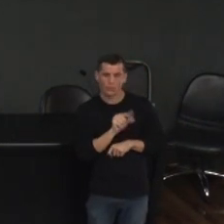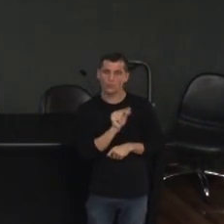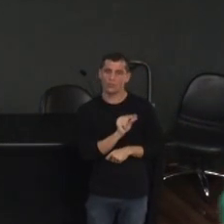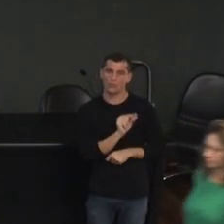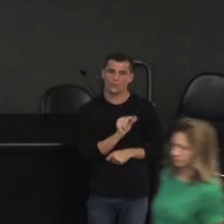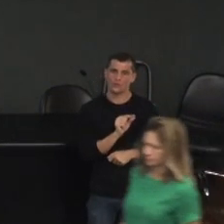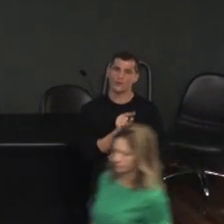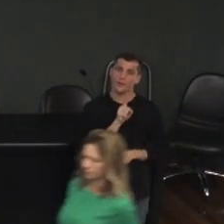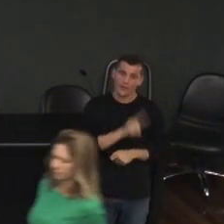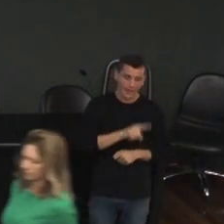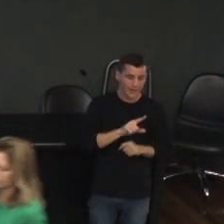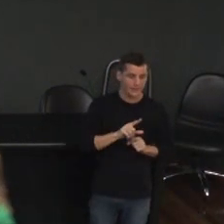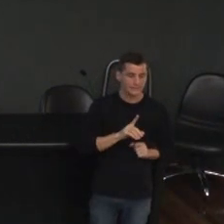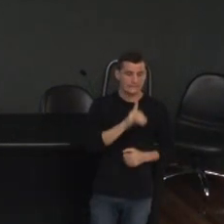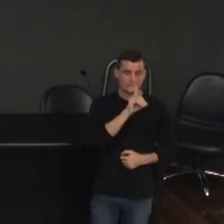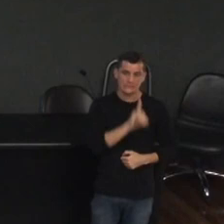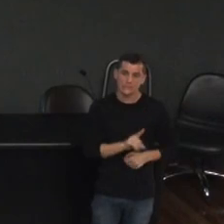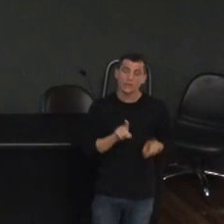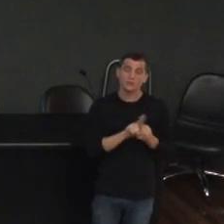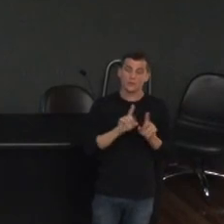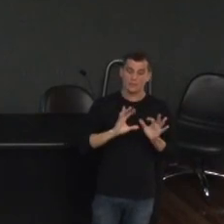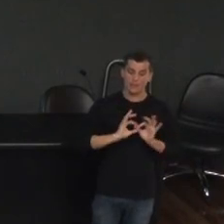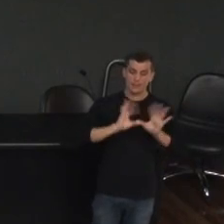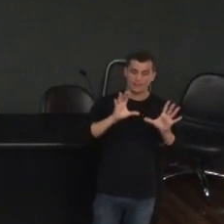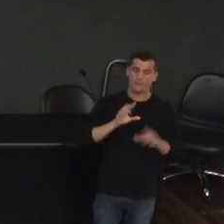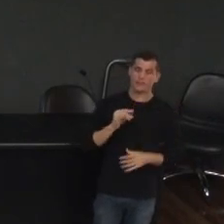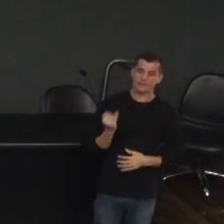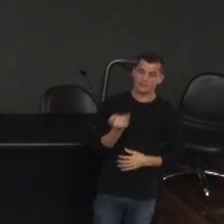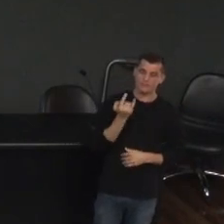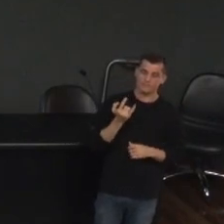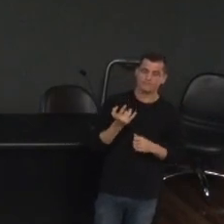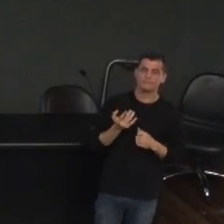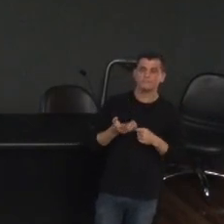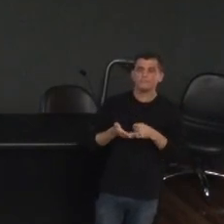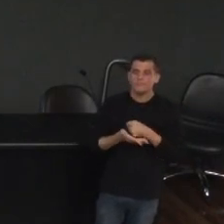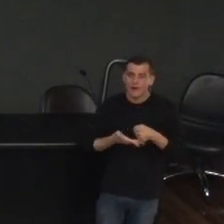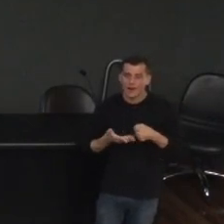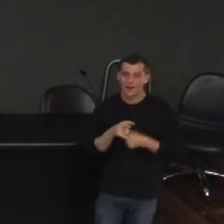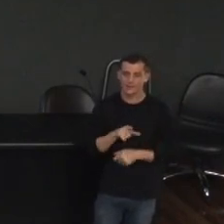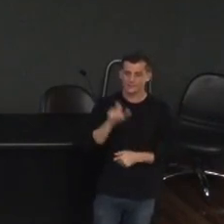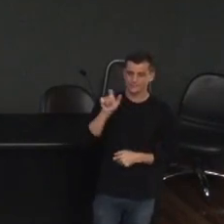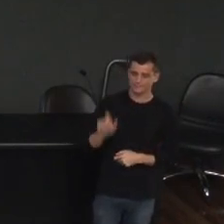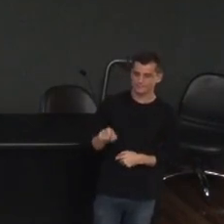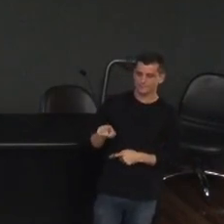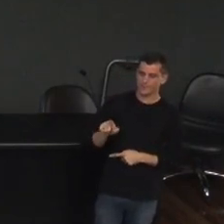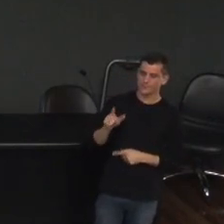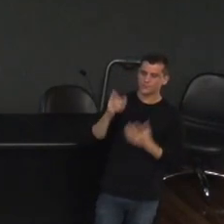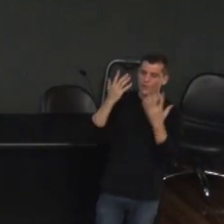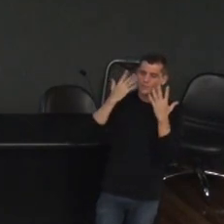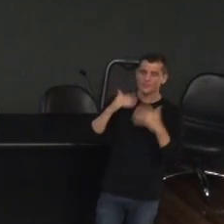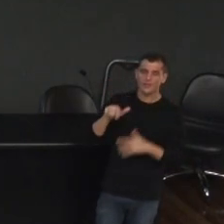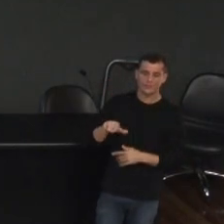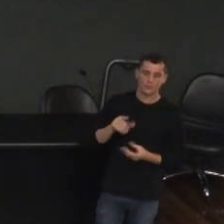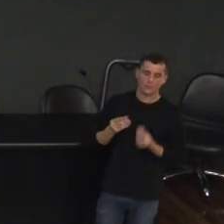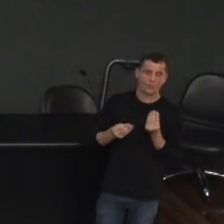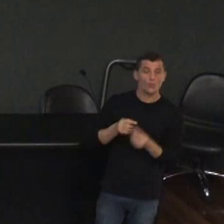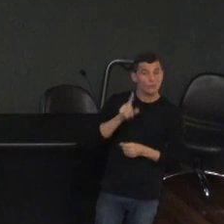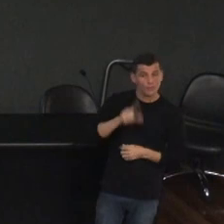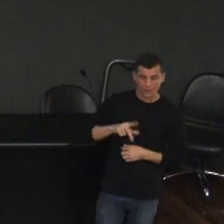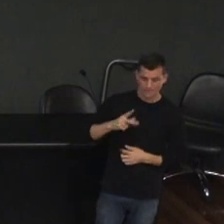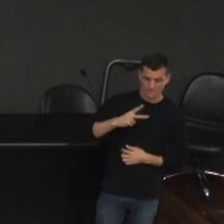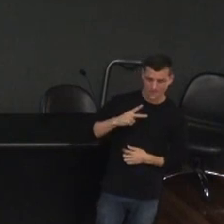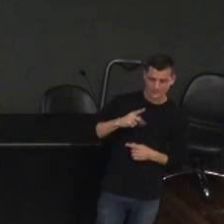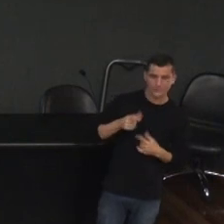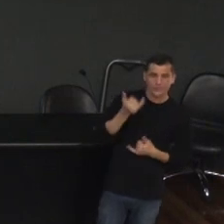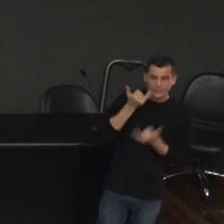liberdades fundamentais em relação à privacidade dos dados da pessoa natural Então ela quer proteger os teus dados a